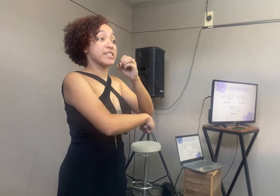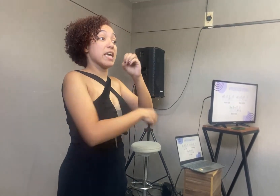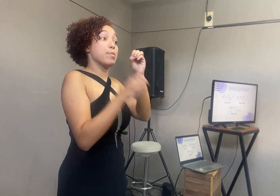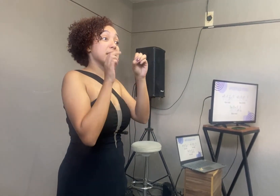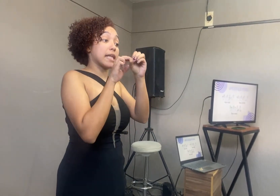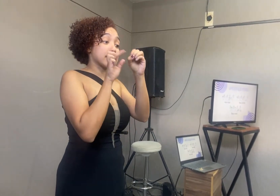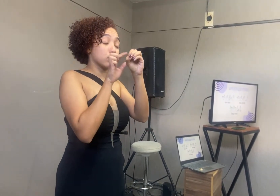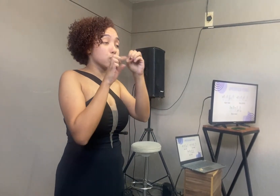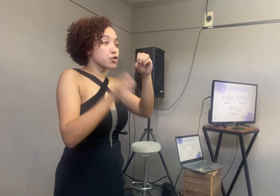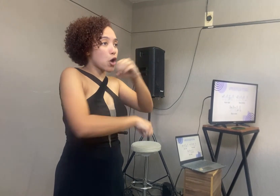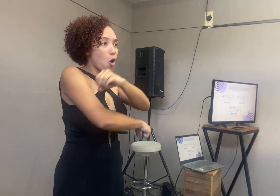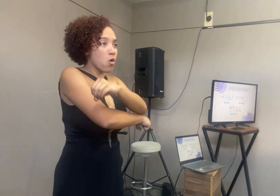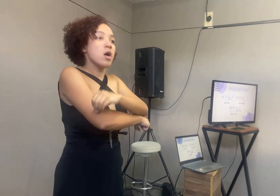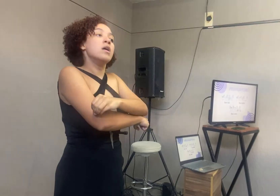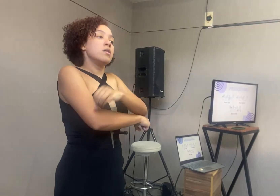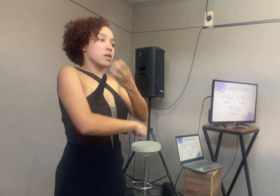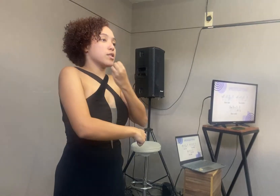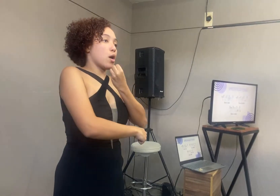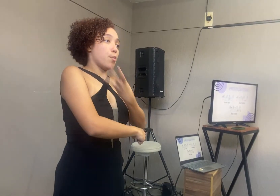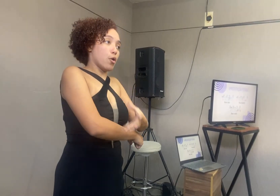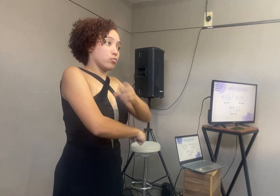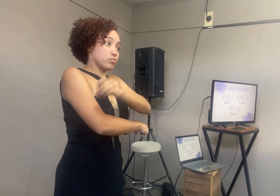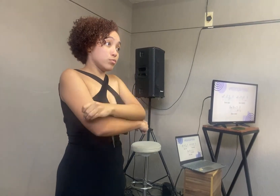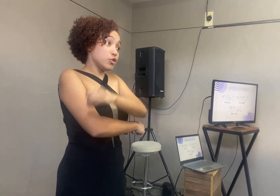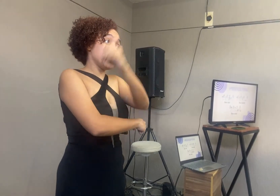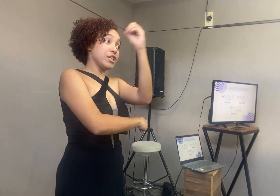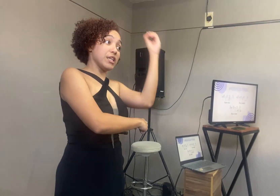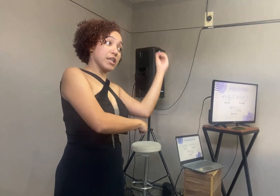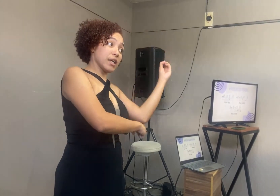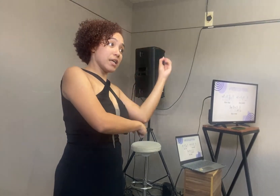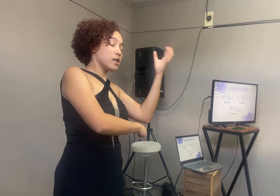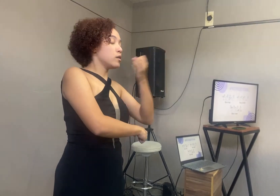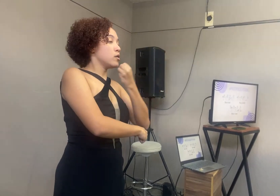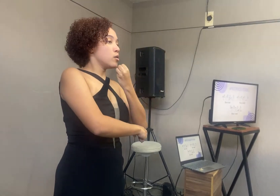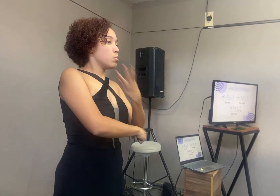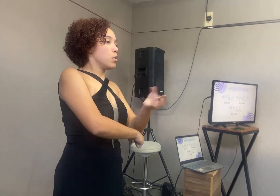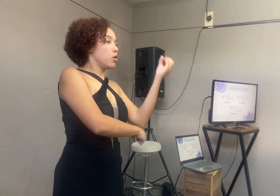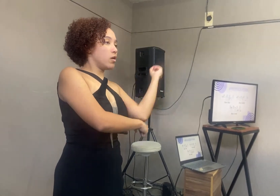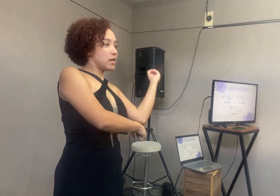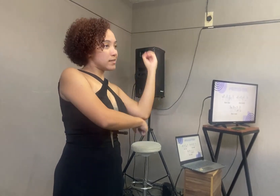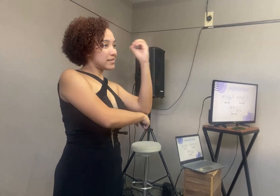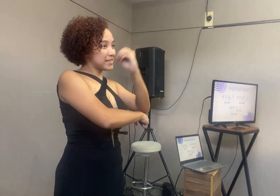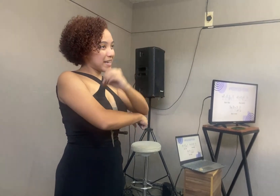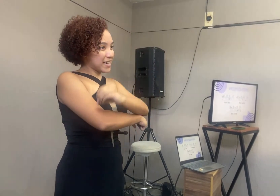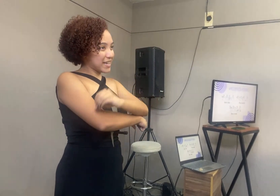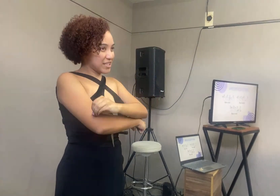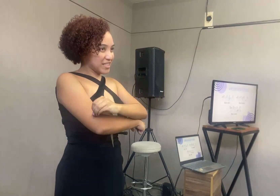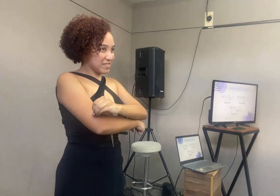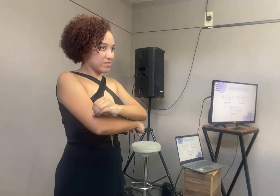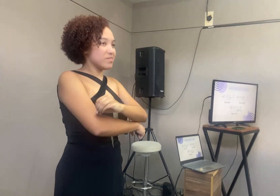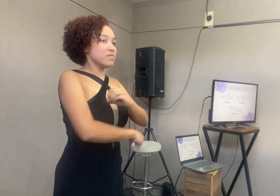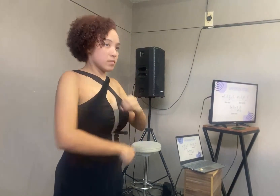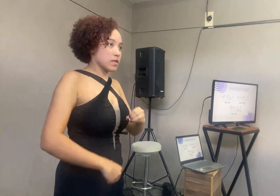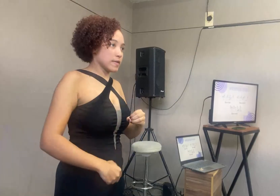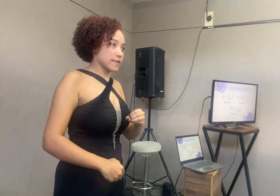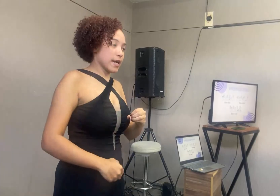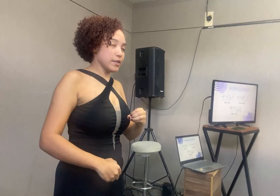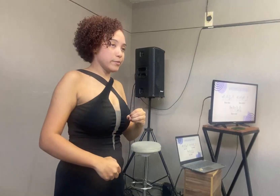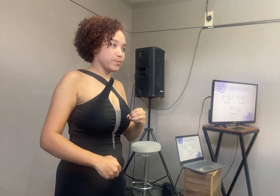a representação do sol. Então, assim, ó, bom dia, boa tarde. Certo?